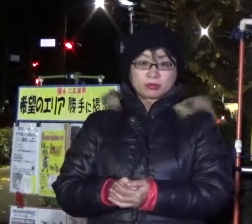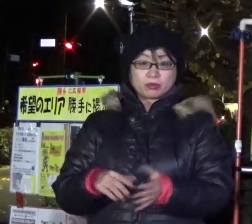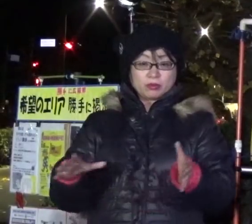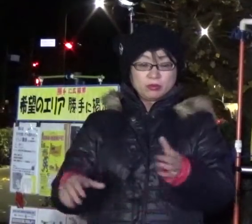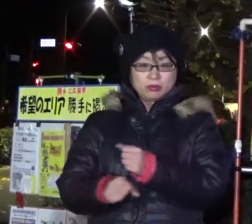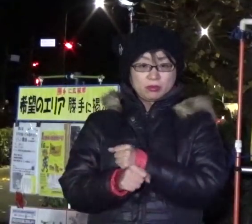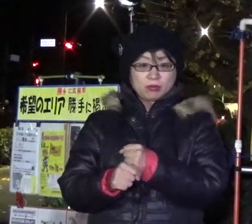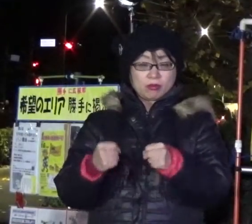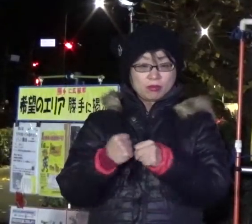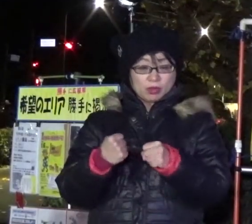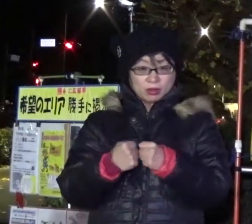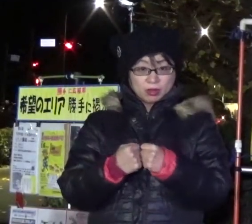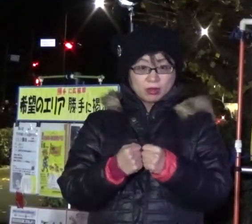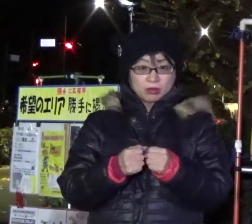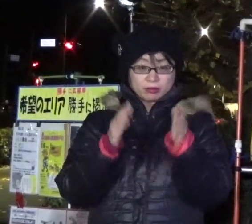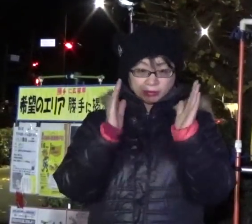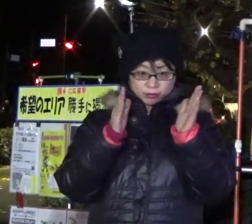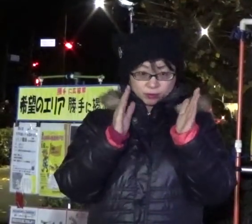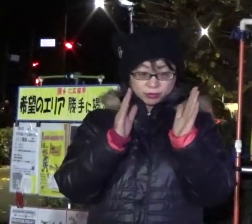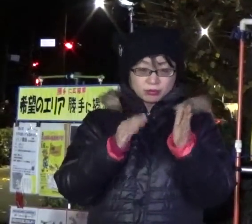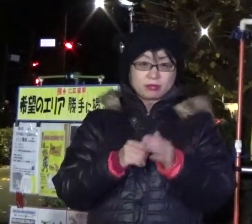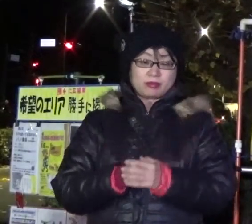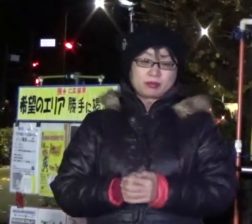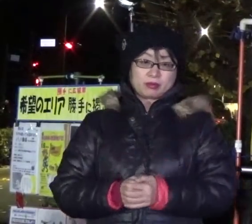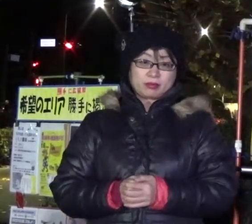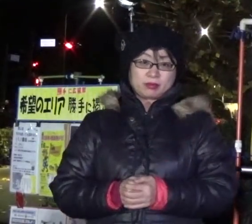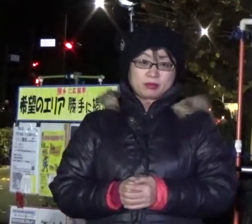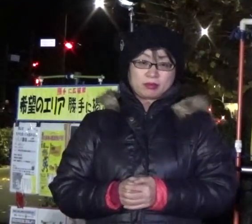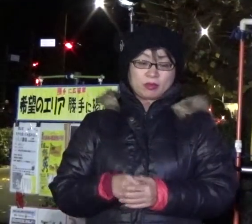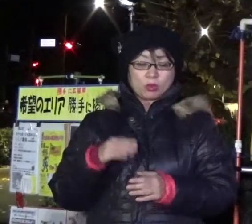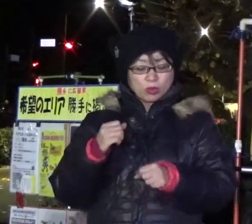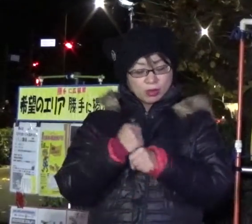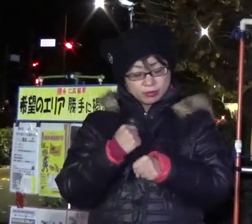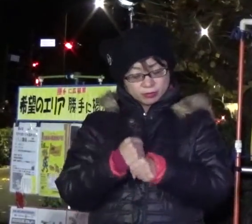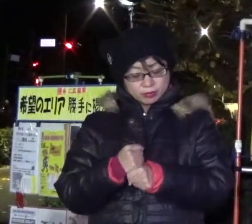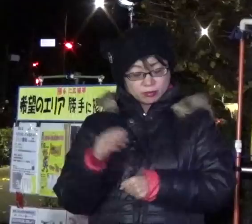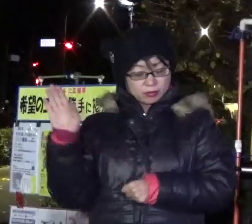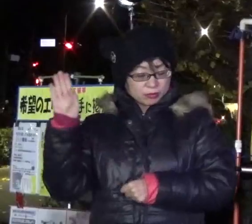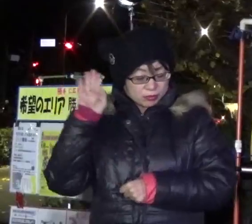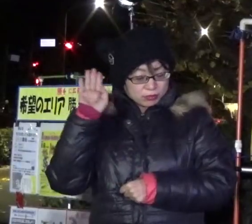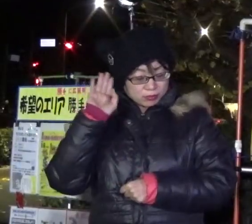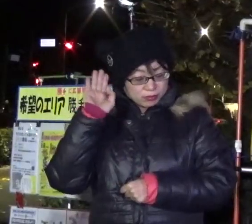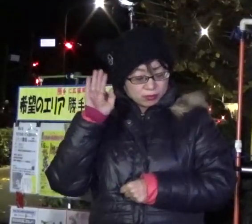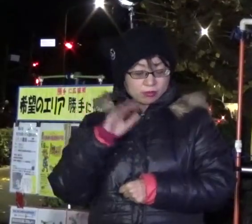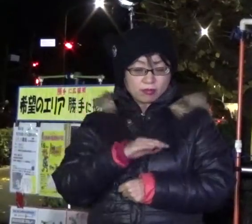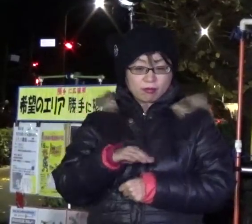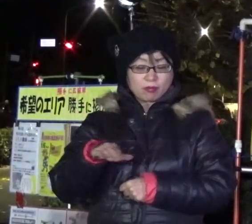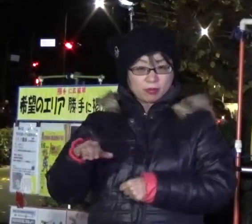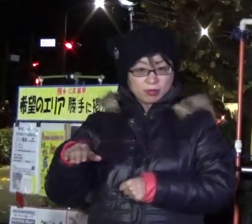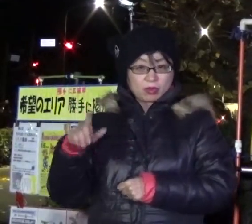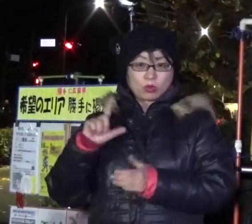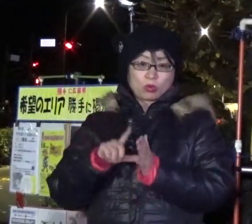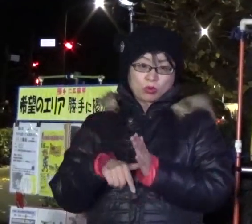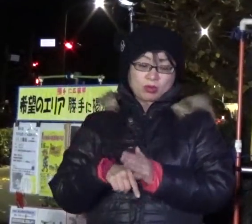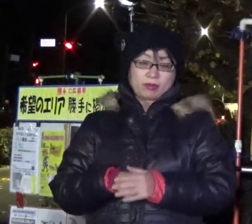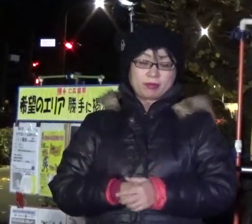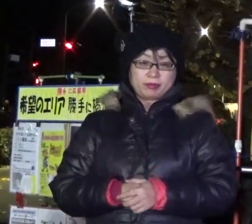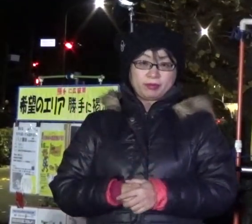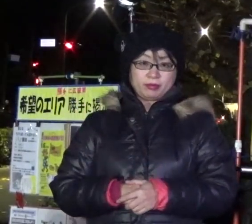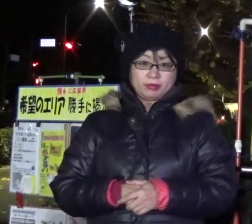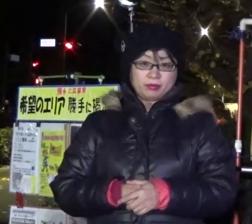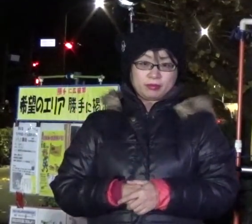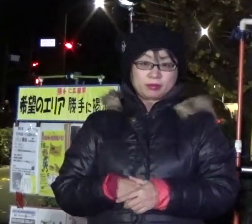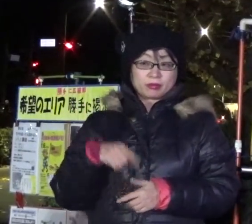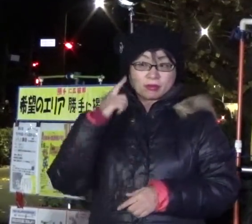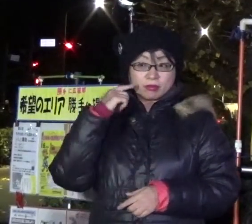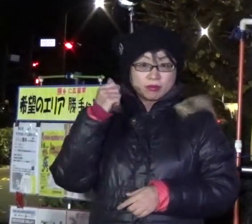ができるように努力してました。小さい頃からその苦労を聞いてました。非常に大変だったそうです。で、父